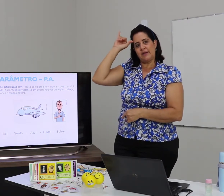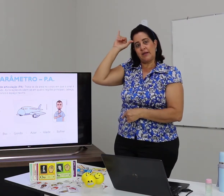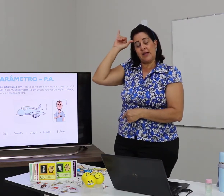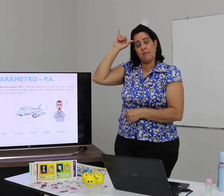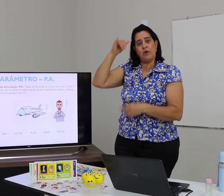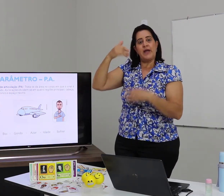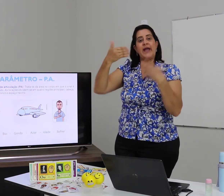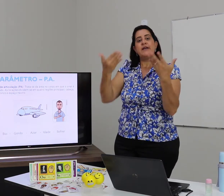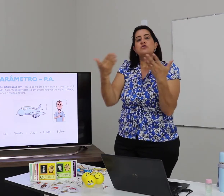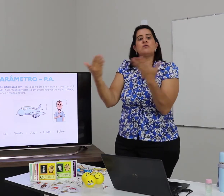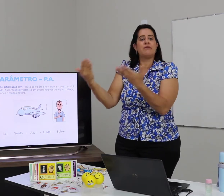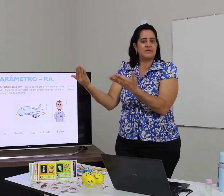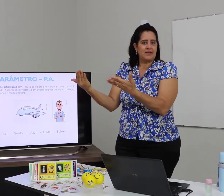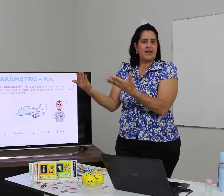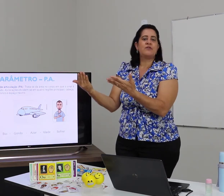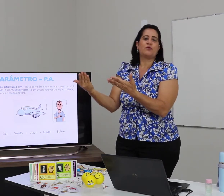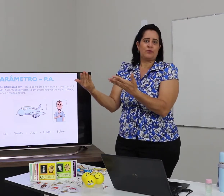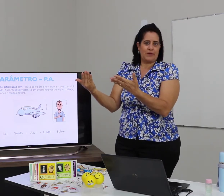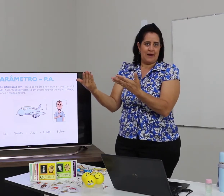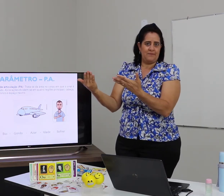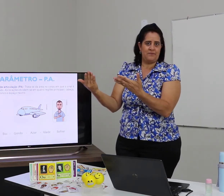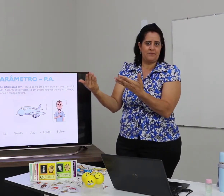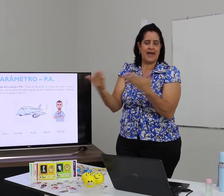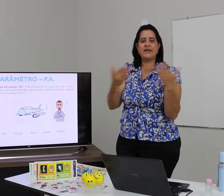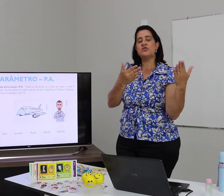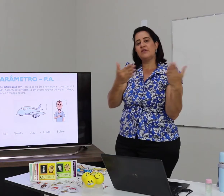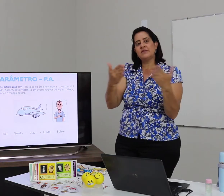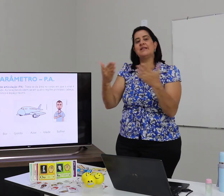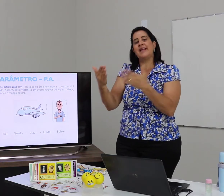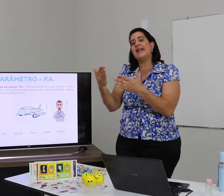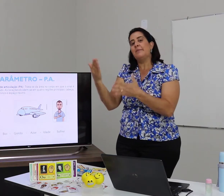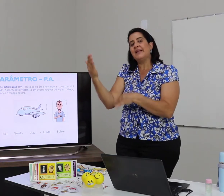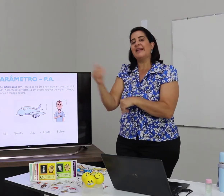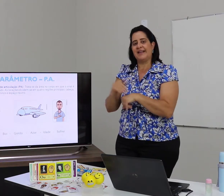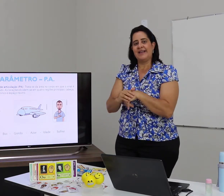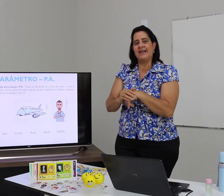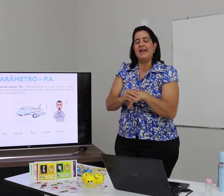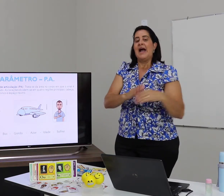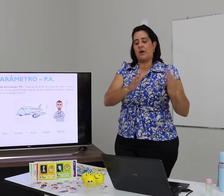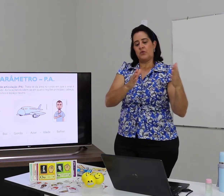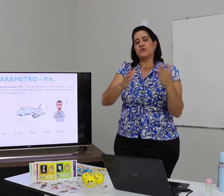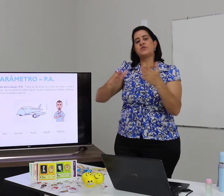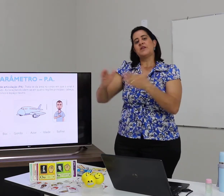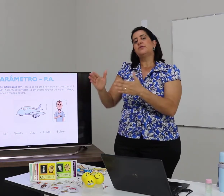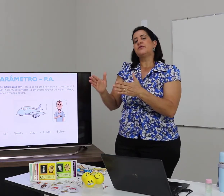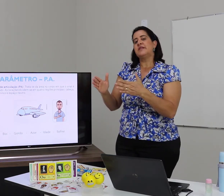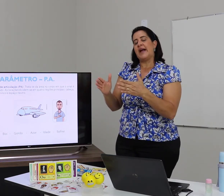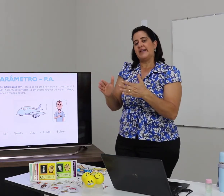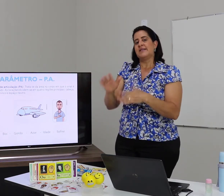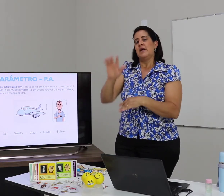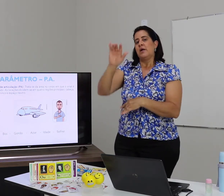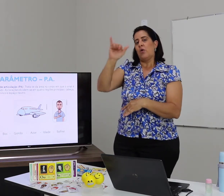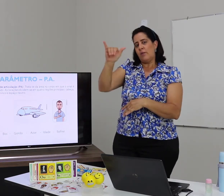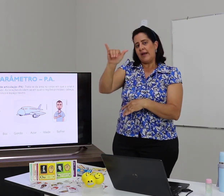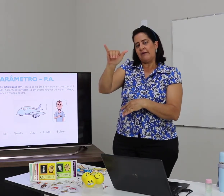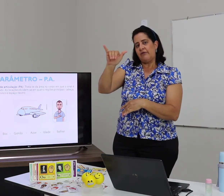aqui é boi. É isso que você tem que estruturar, é isso que você tem que aprender. A construção dos sinais, como ele é